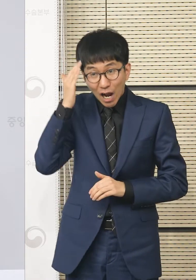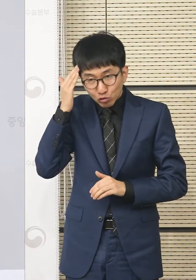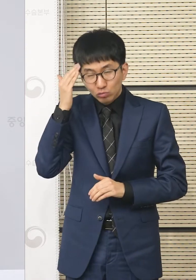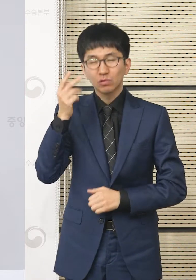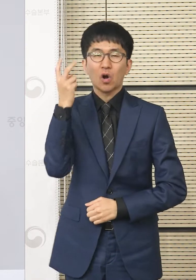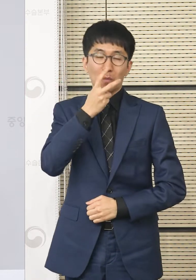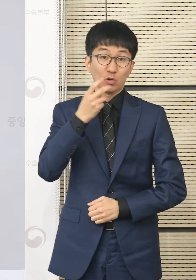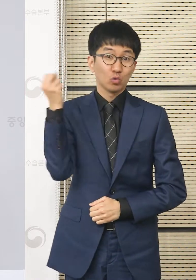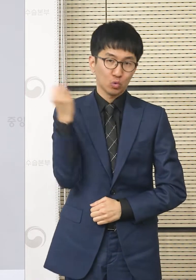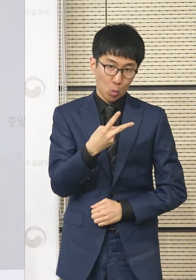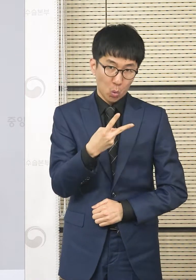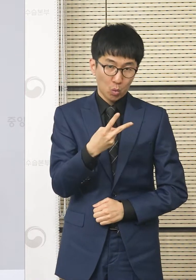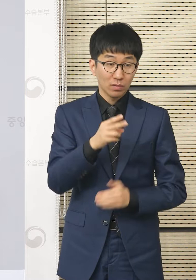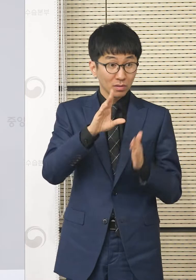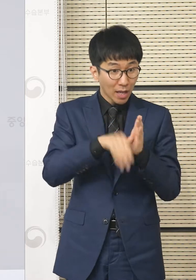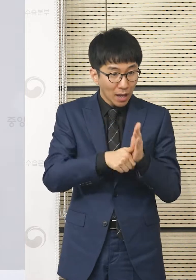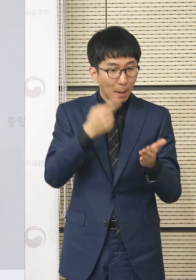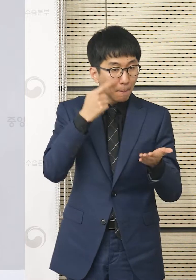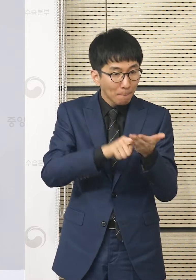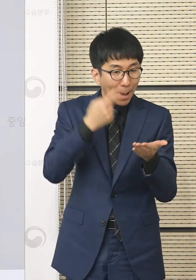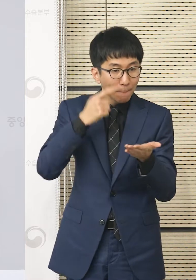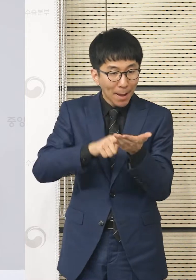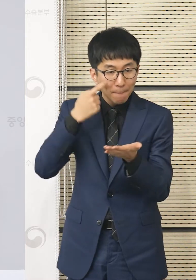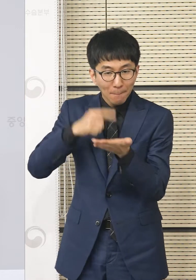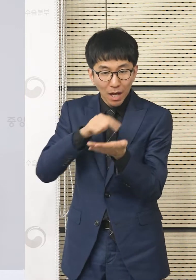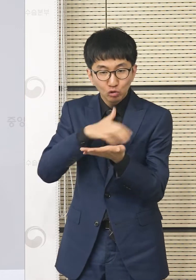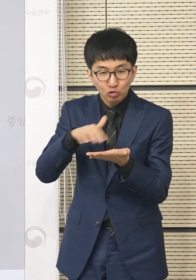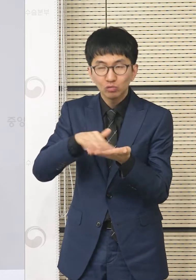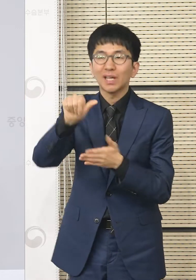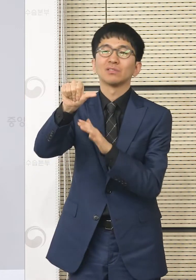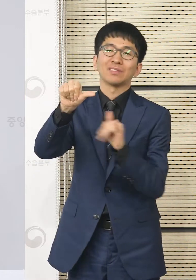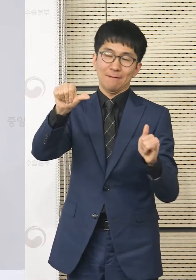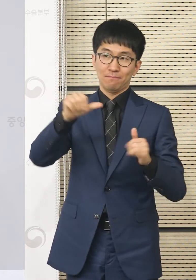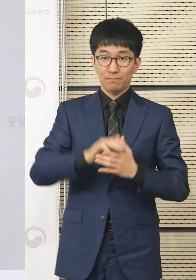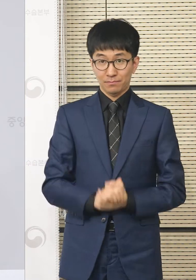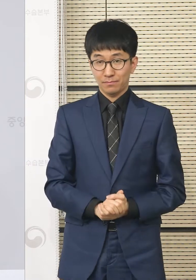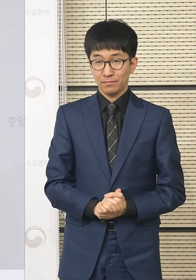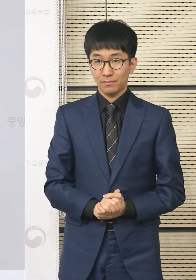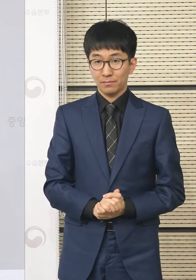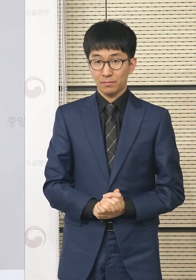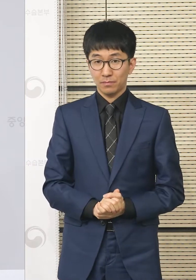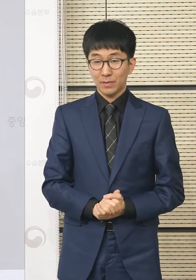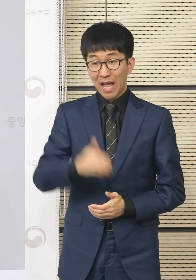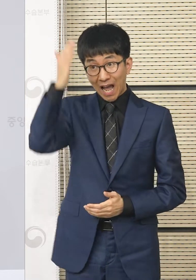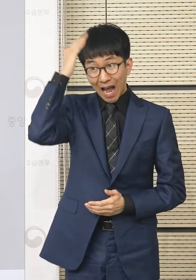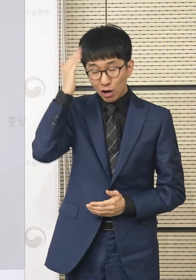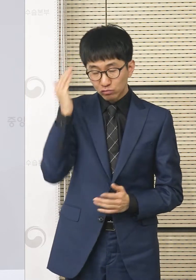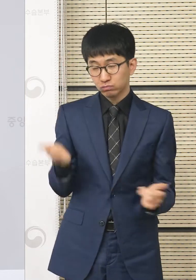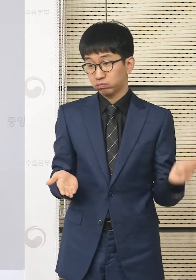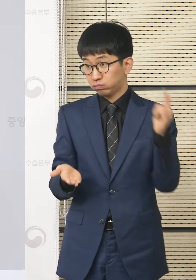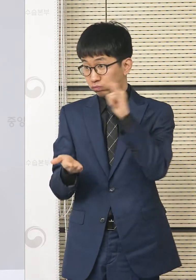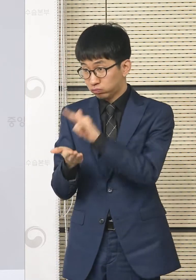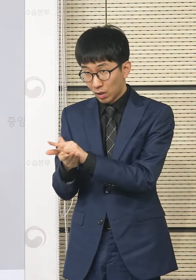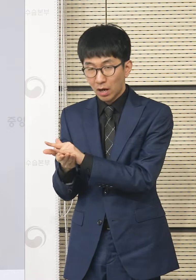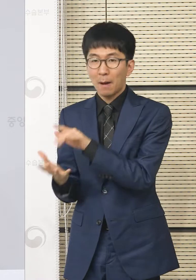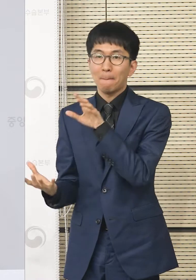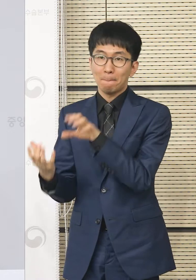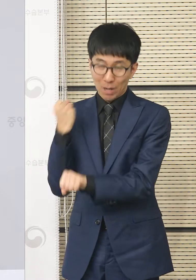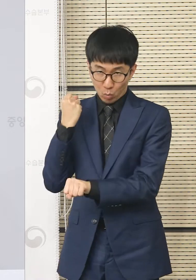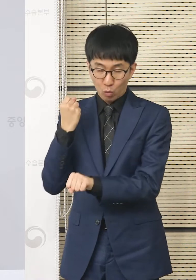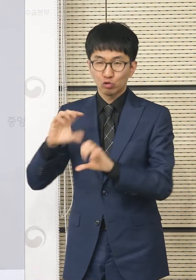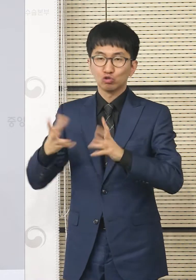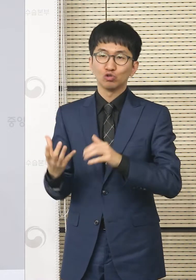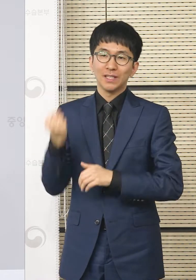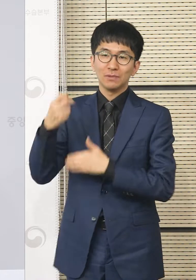시행한 우리 측 검역에서 총 5명의 유증상자가 나타났고 이분들은 도착 즉시